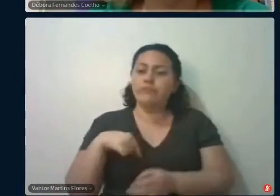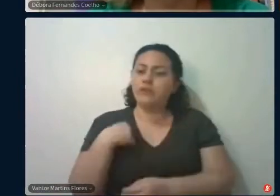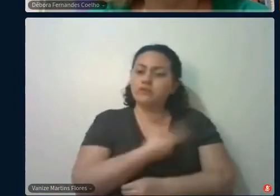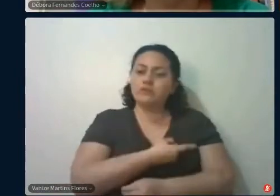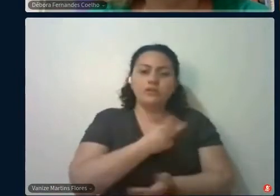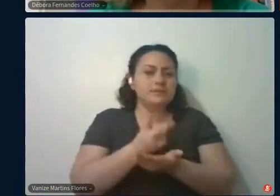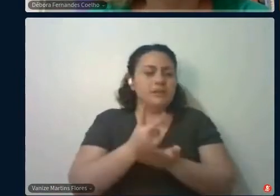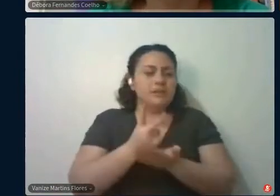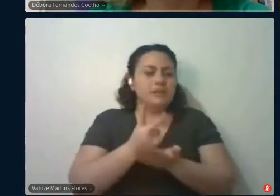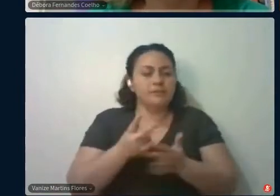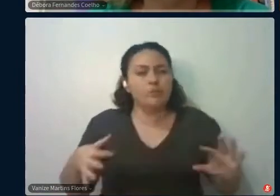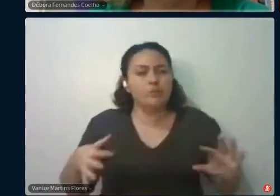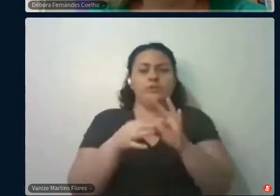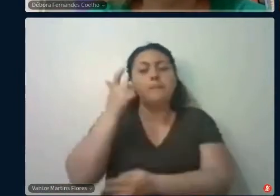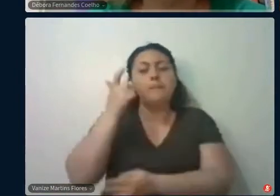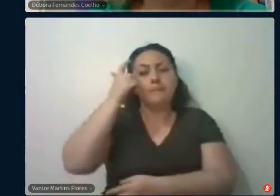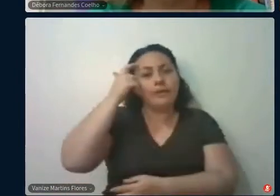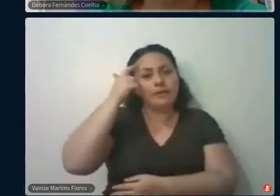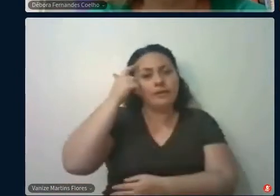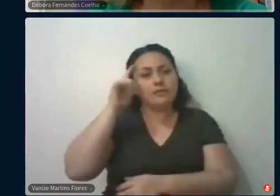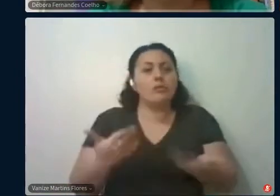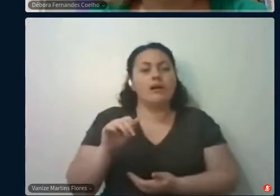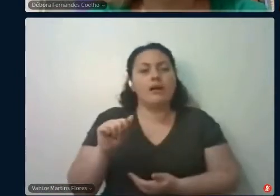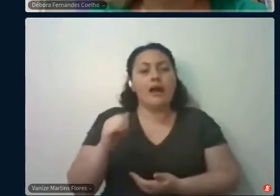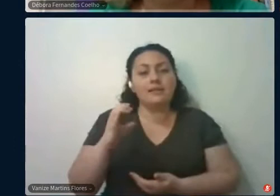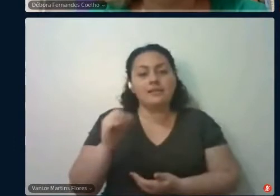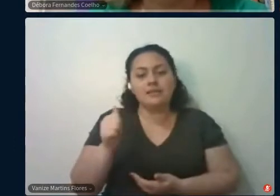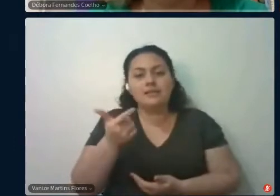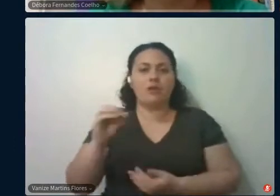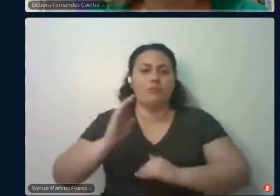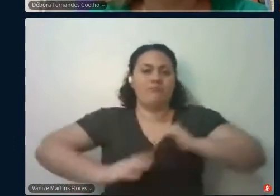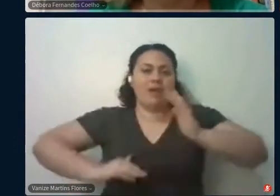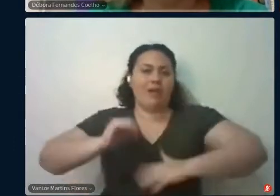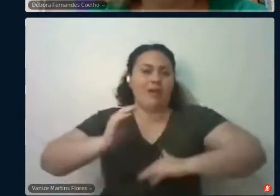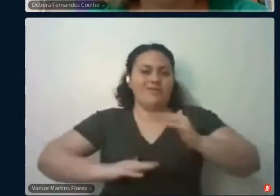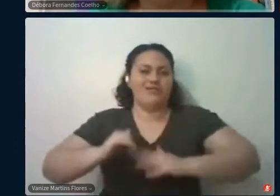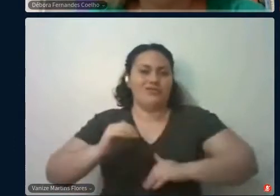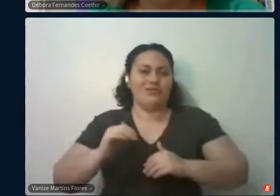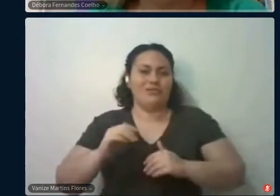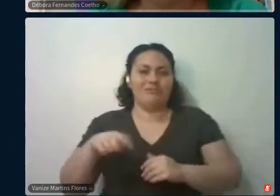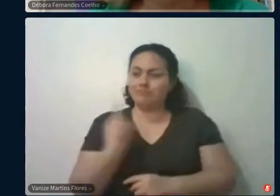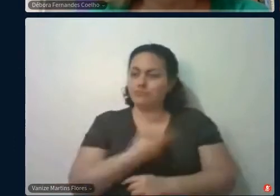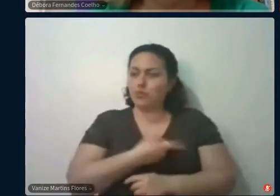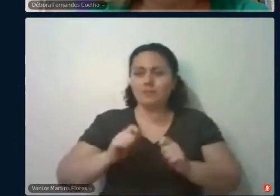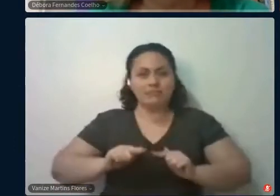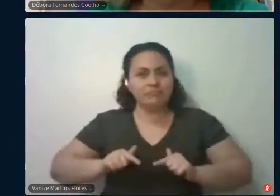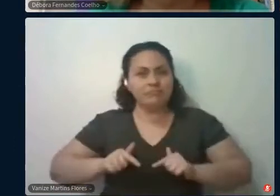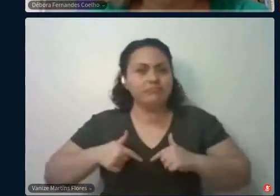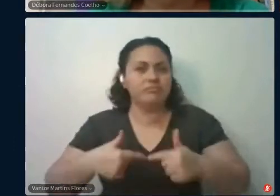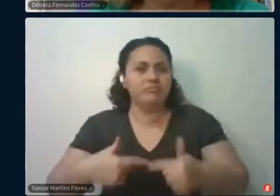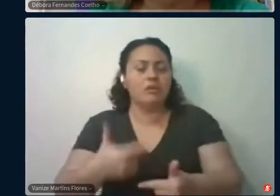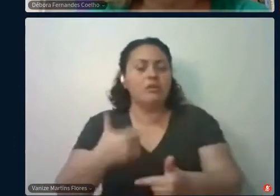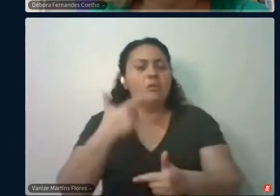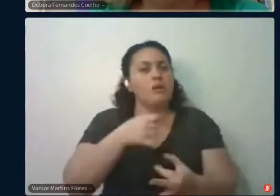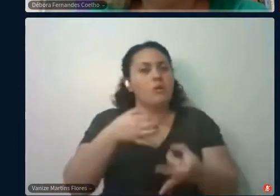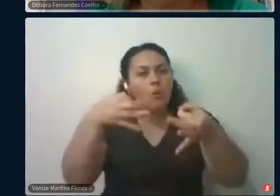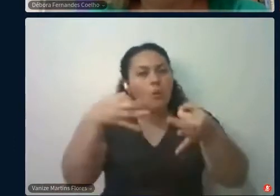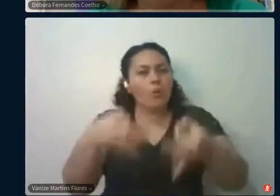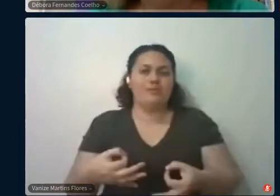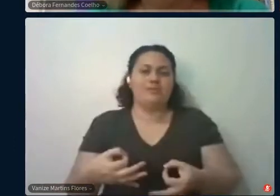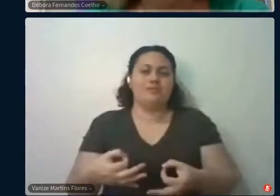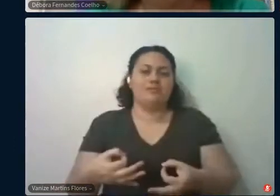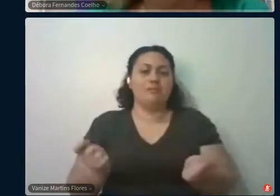ações que serão necessárias para que a gente, né, concretizar a possibilidade de um retorno em